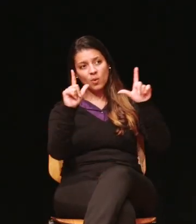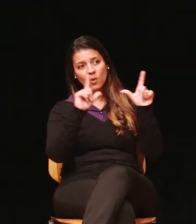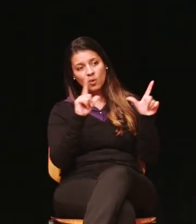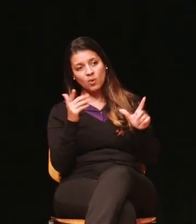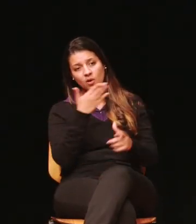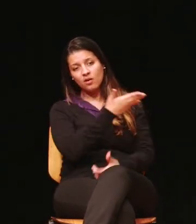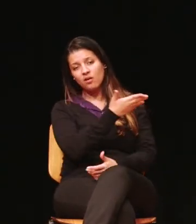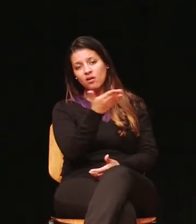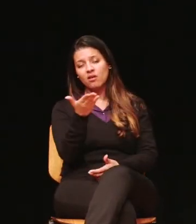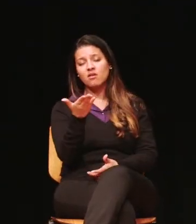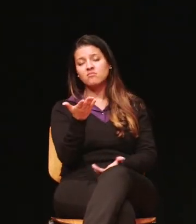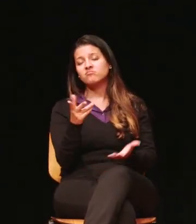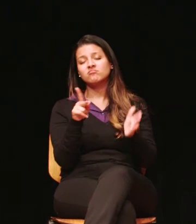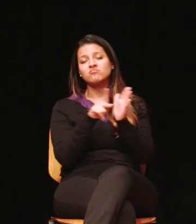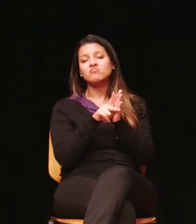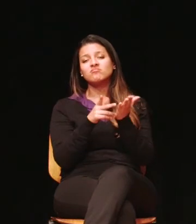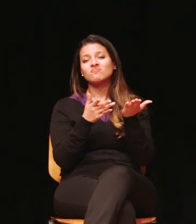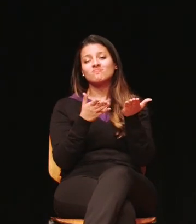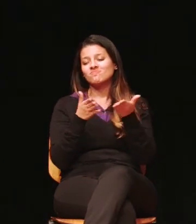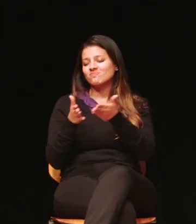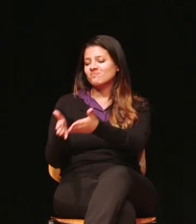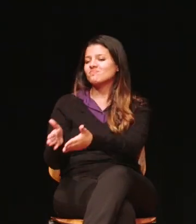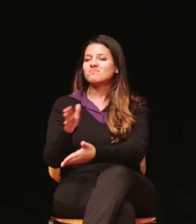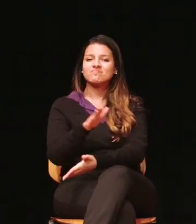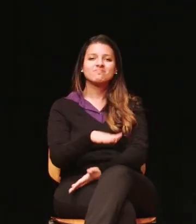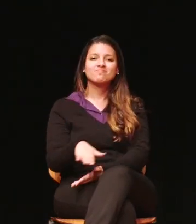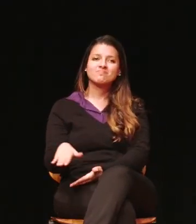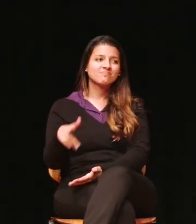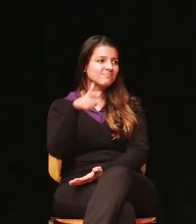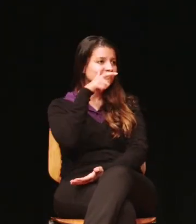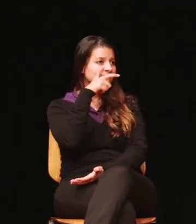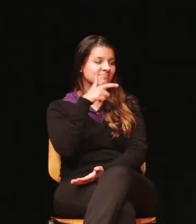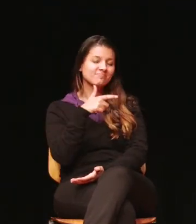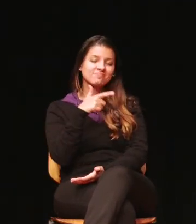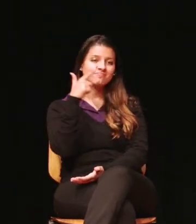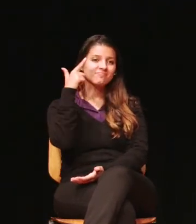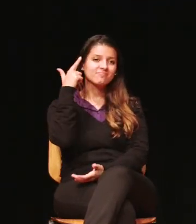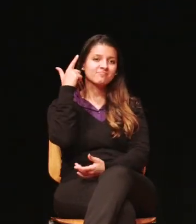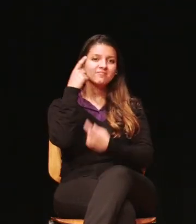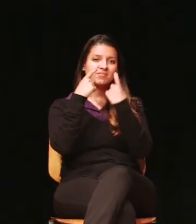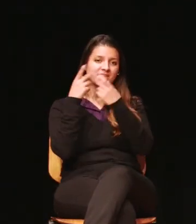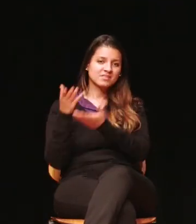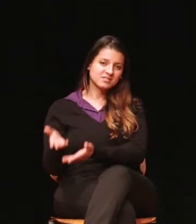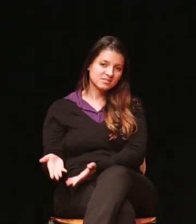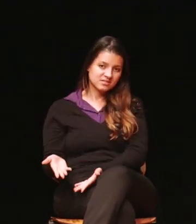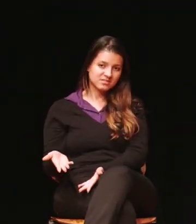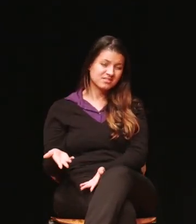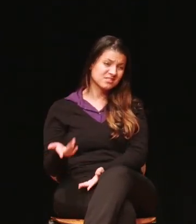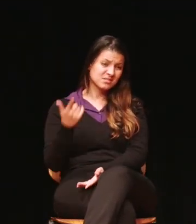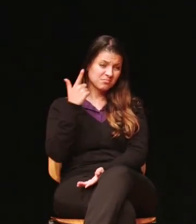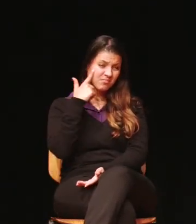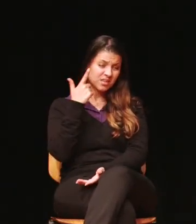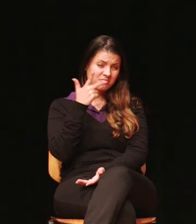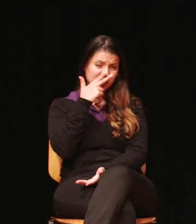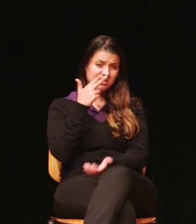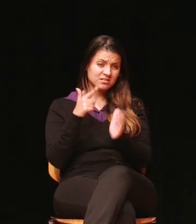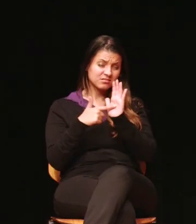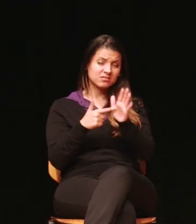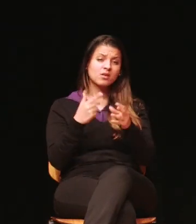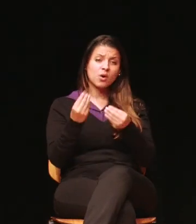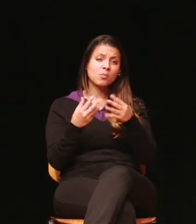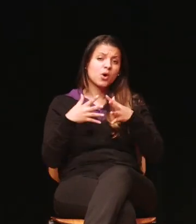disse, não dizem respeito às crianças, elas dizem respeito a conflitos que os